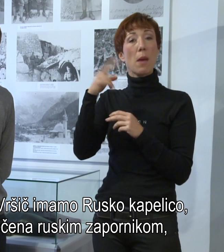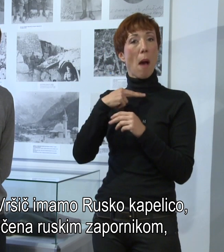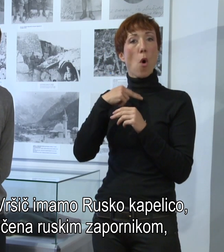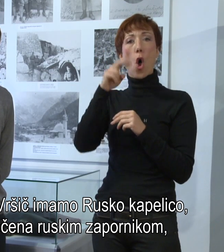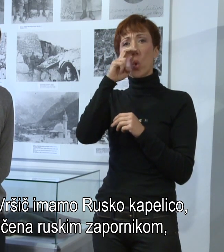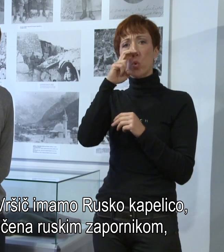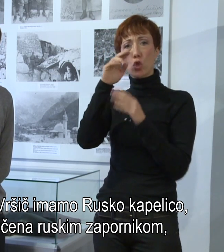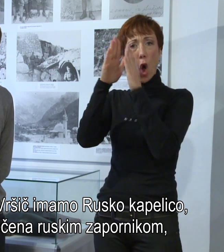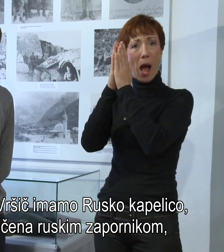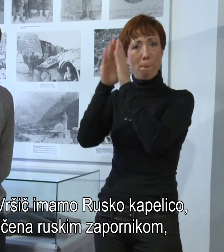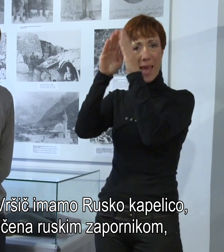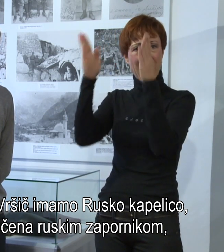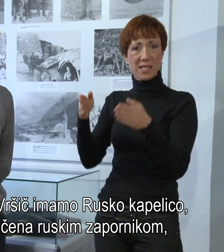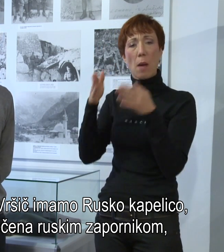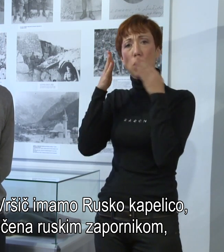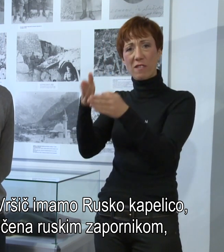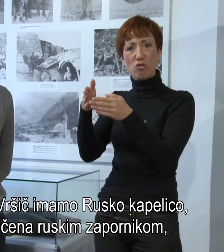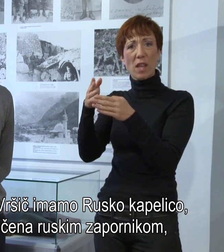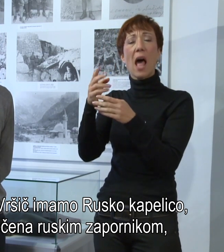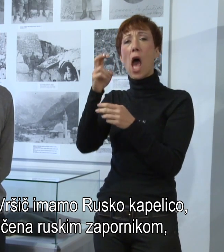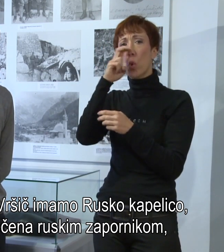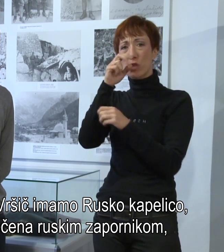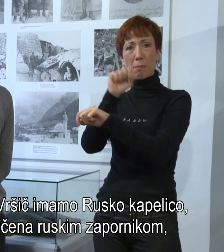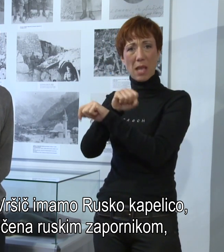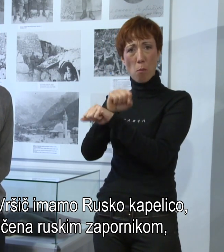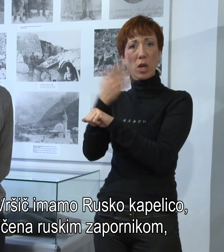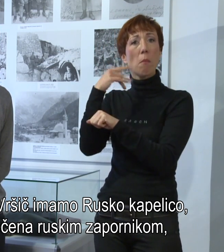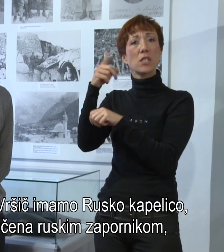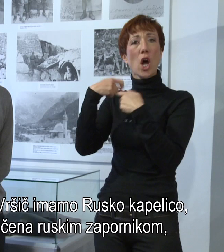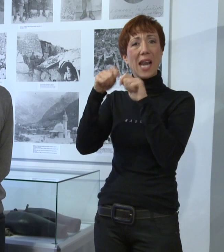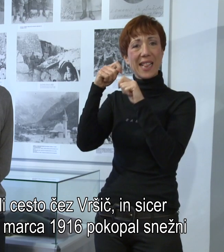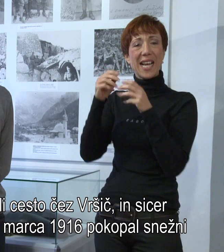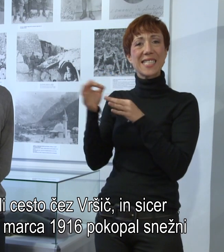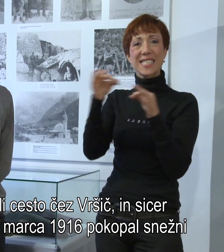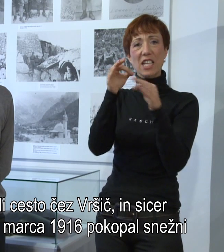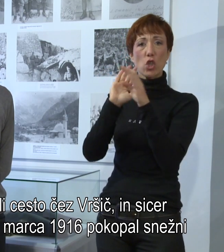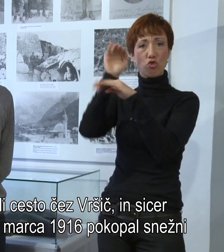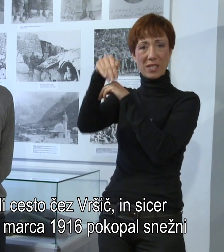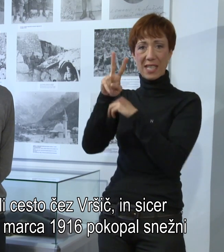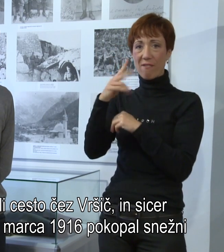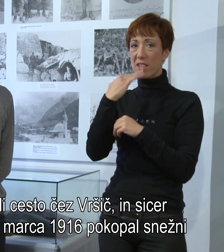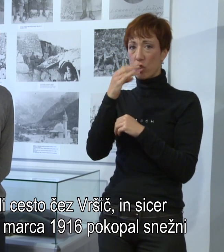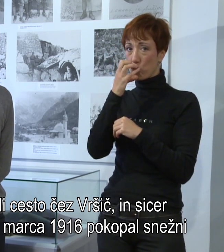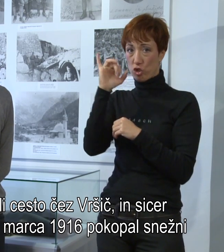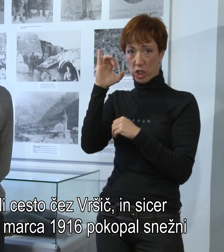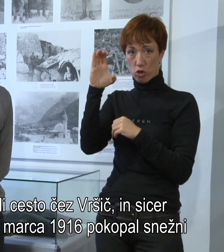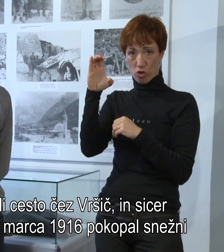padlim ruskim zapornikom, ki so gradili cesto čez Vršič. In sicer jih je 8. marca